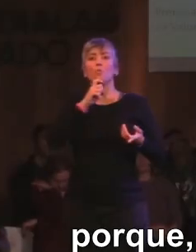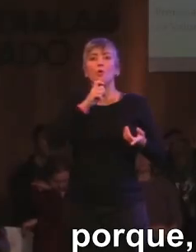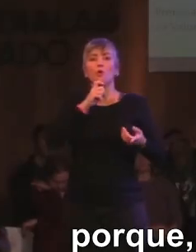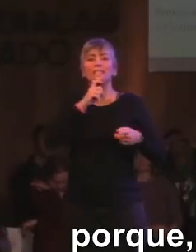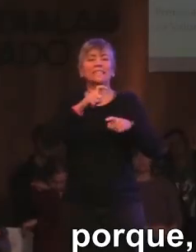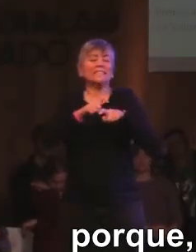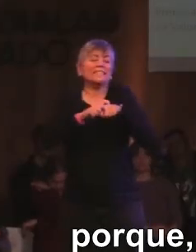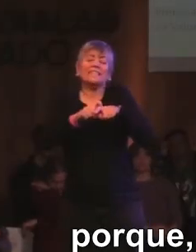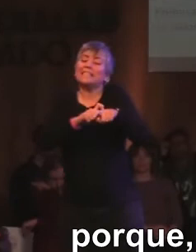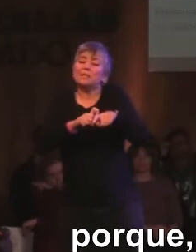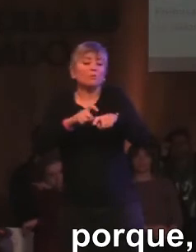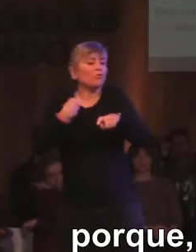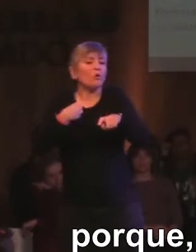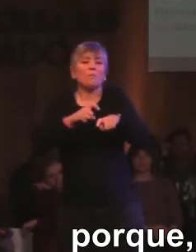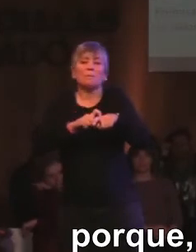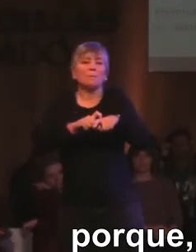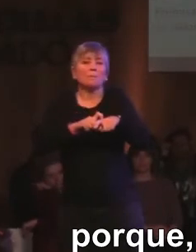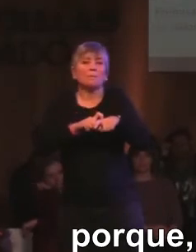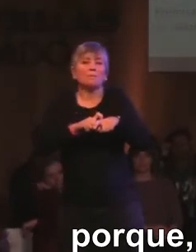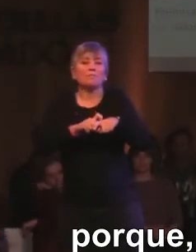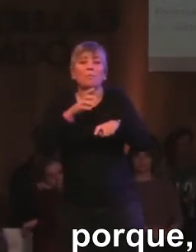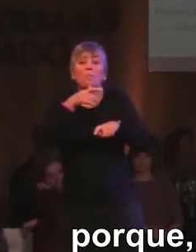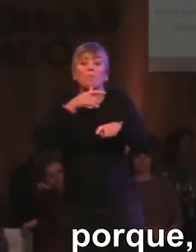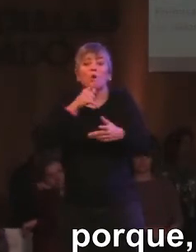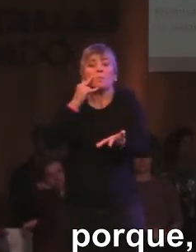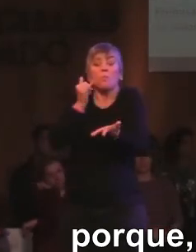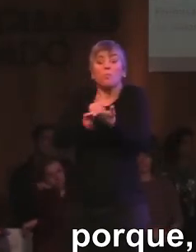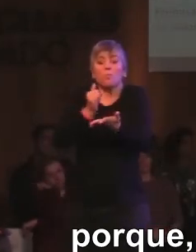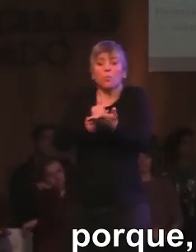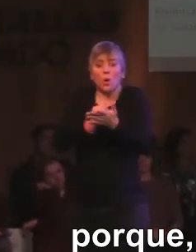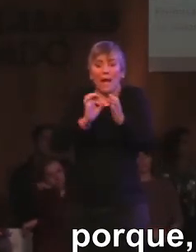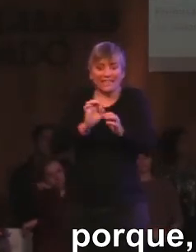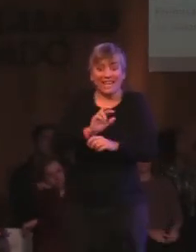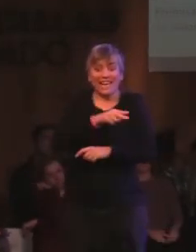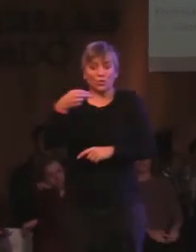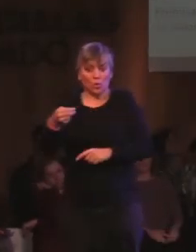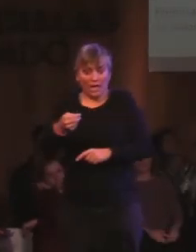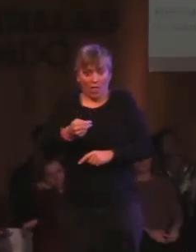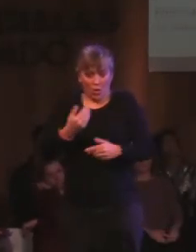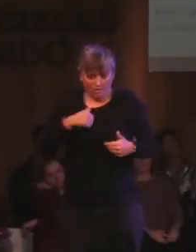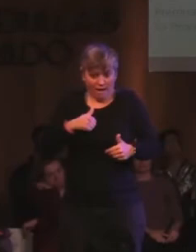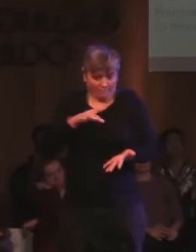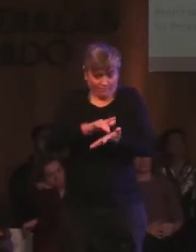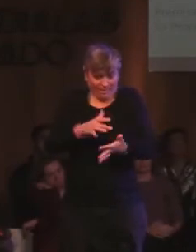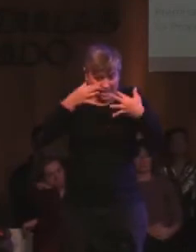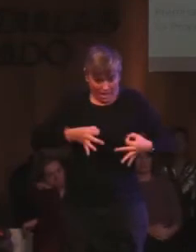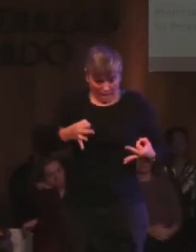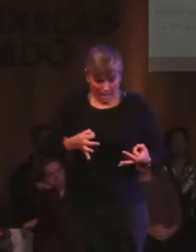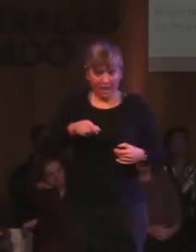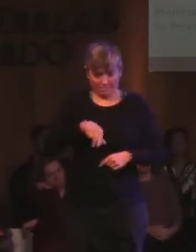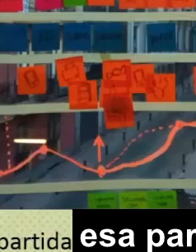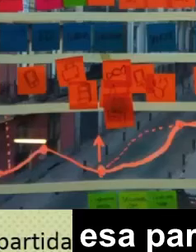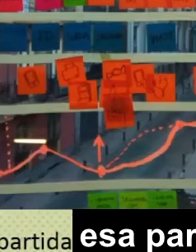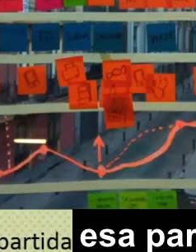porque aquí estáis viendo un prototipo del resultado que está circulando por Madrid. Aquí estáis